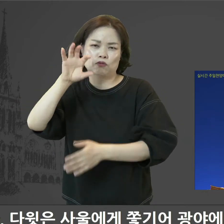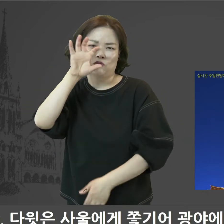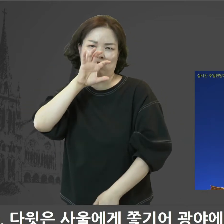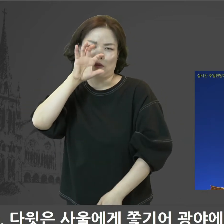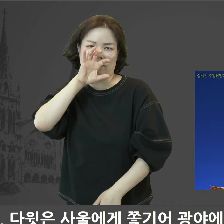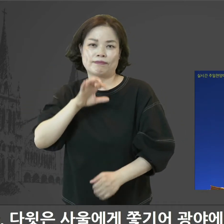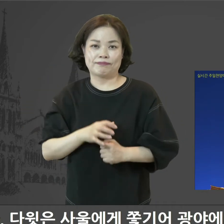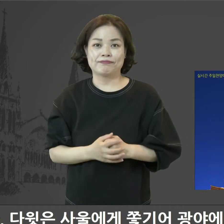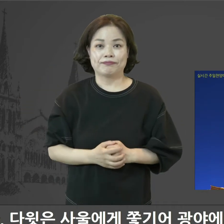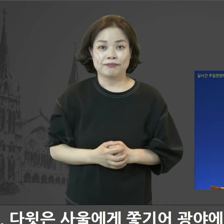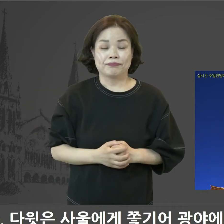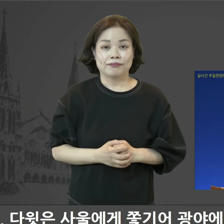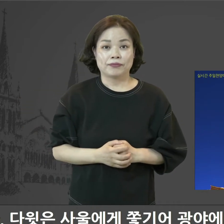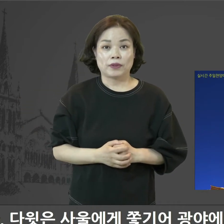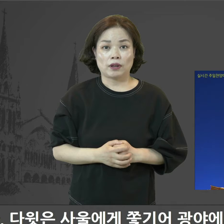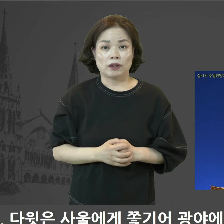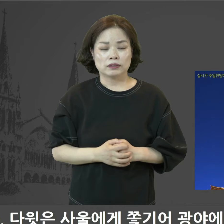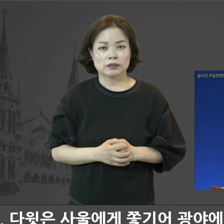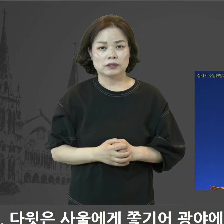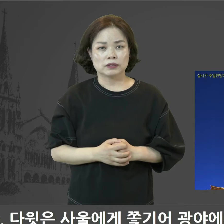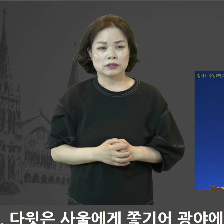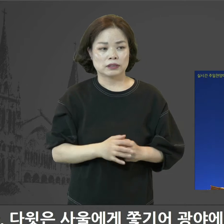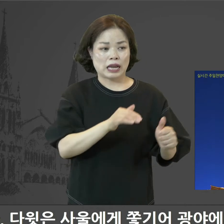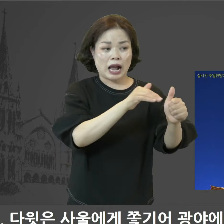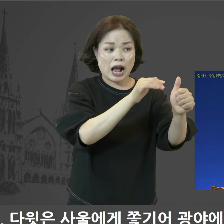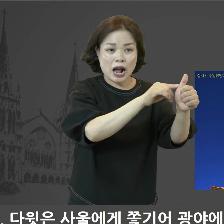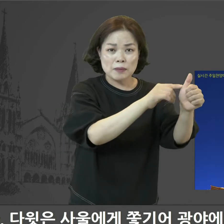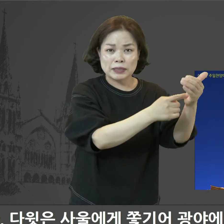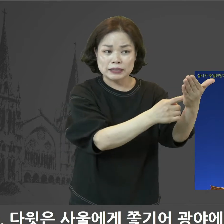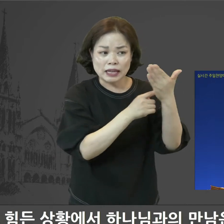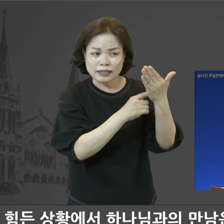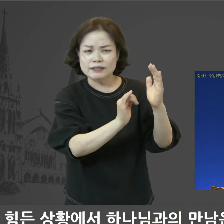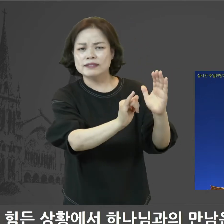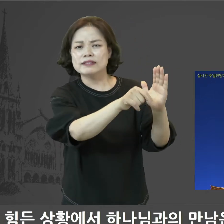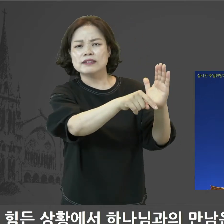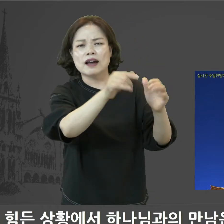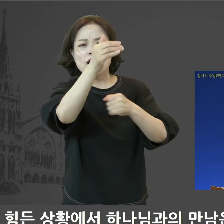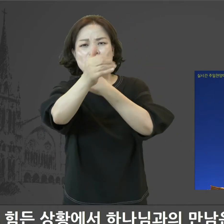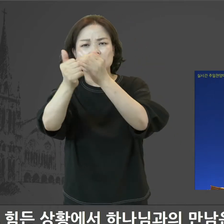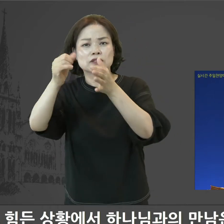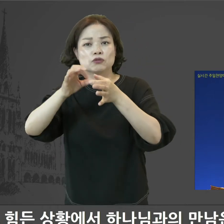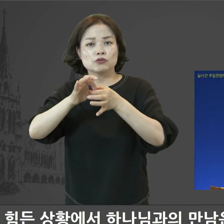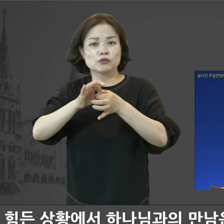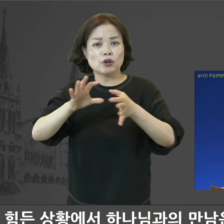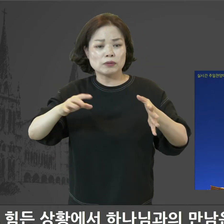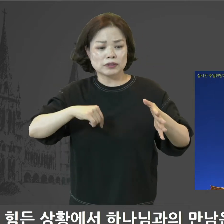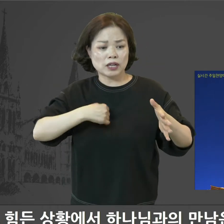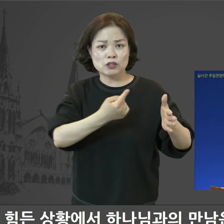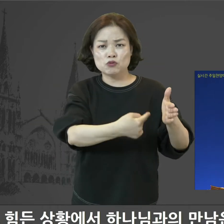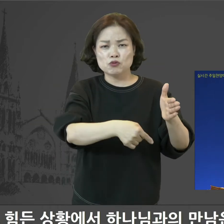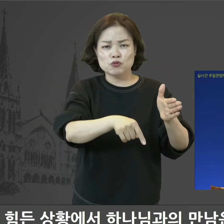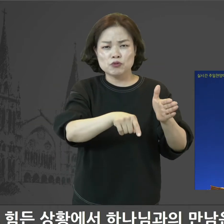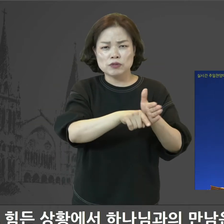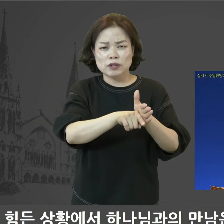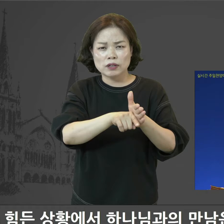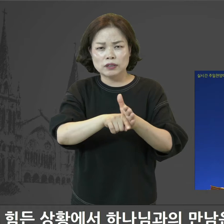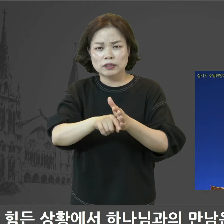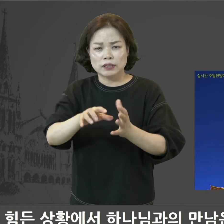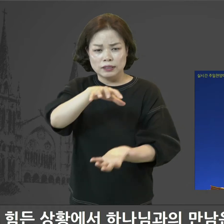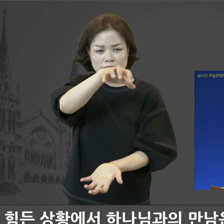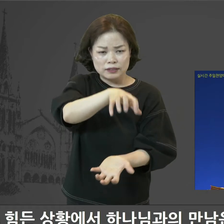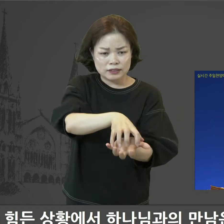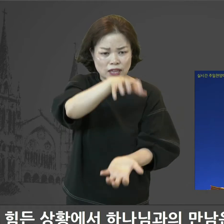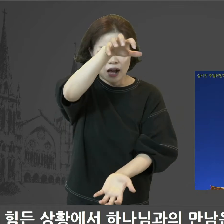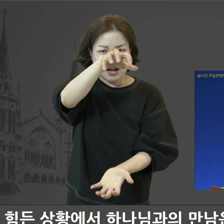훈련되어졌습니다. 어쩌면 아하방이 나타나는 세상은 하나님과 관계없이 자기를 위해서 쌓아두고